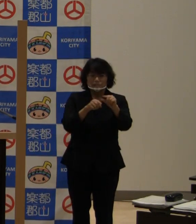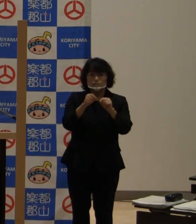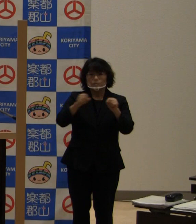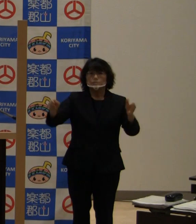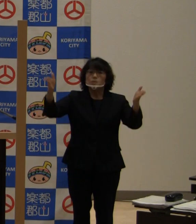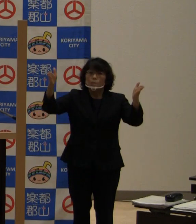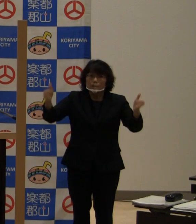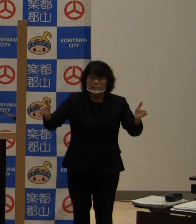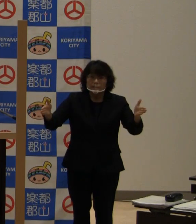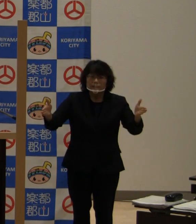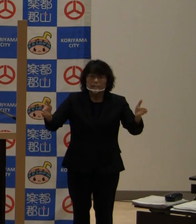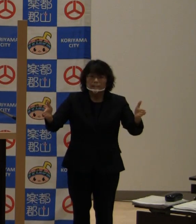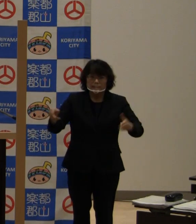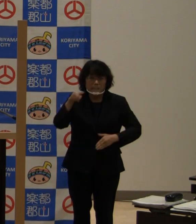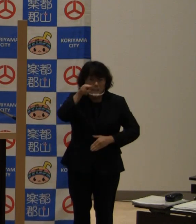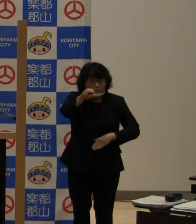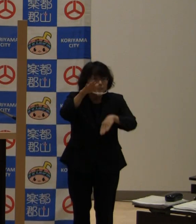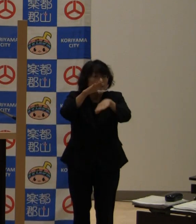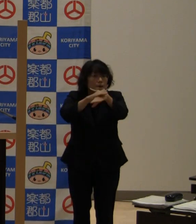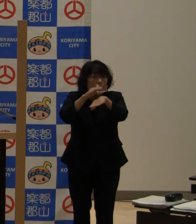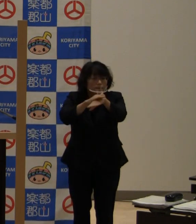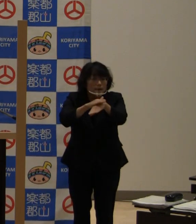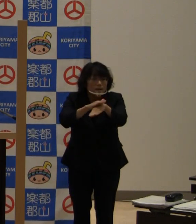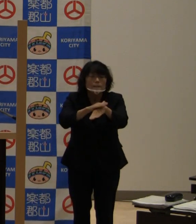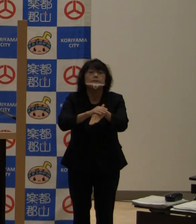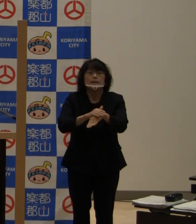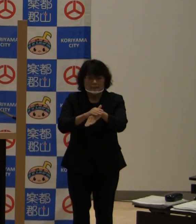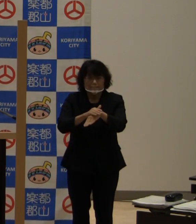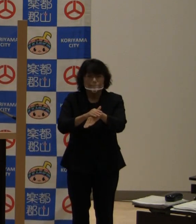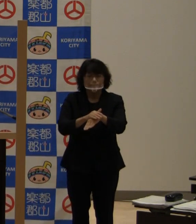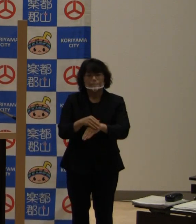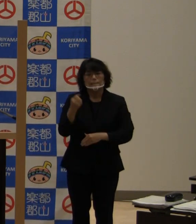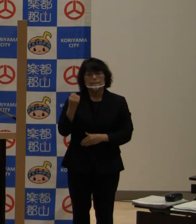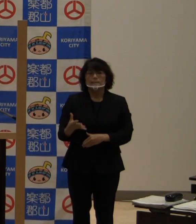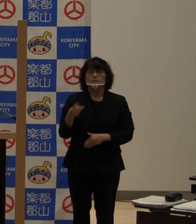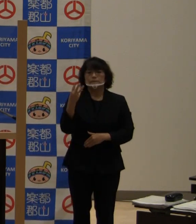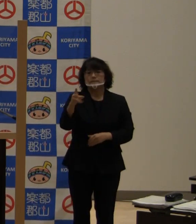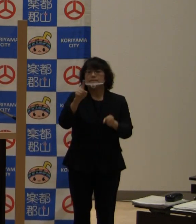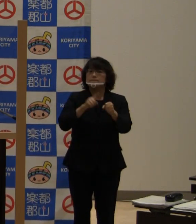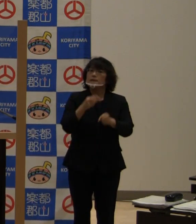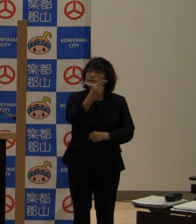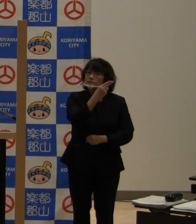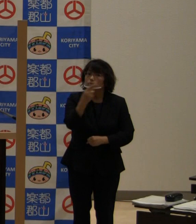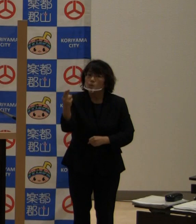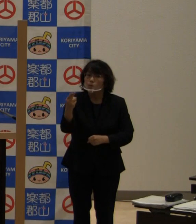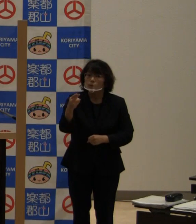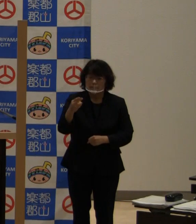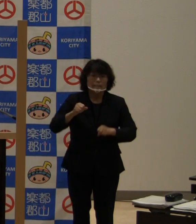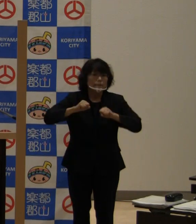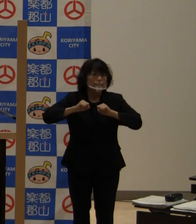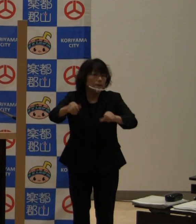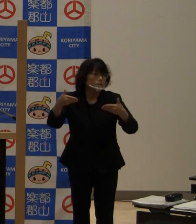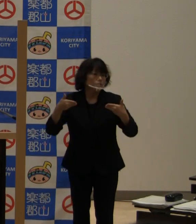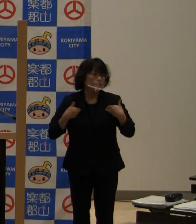に立ってその令和3年度のなすべき課